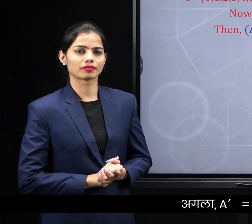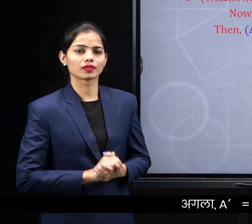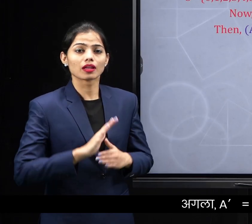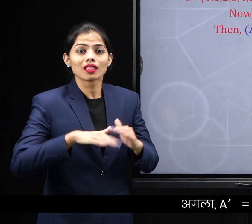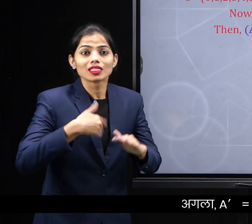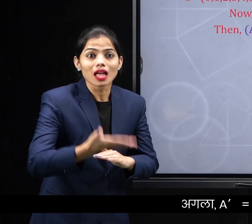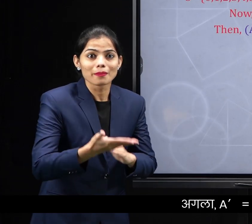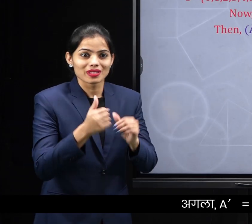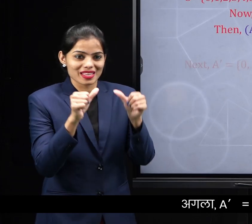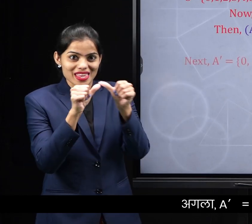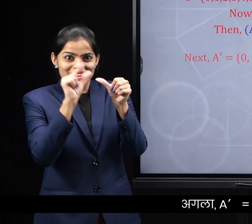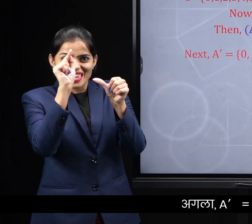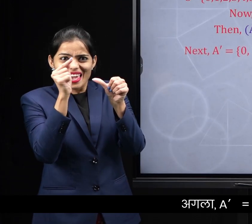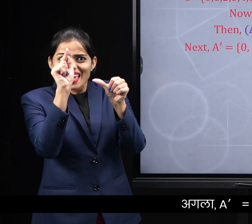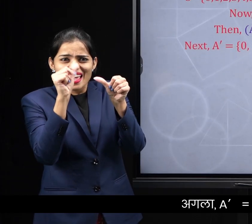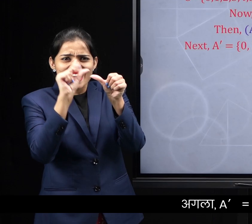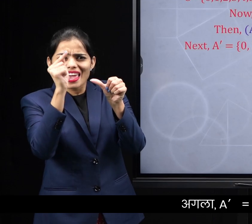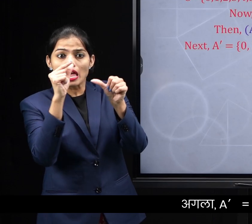अगला A is equals to 0, 2, 4, 6